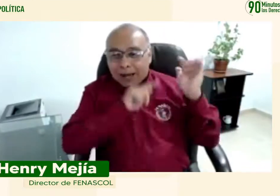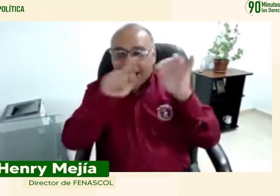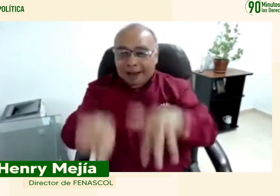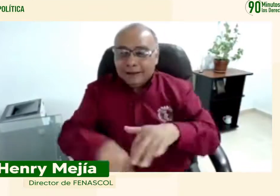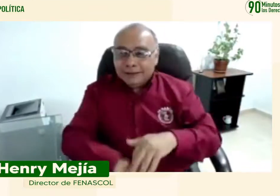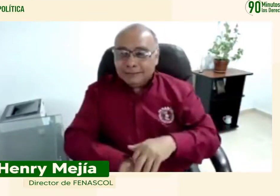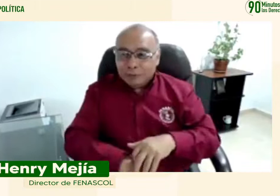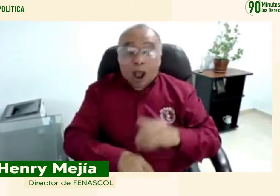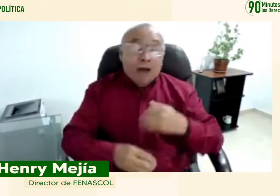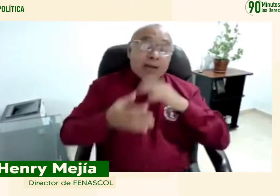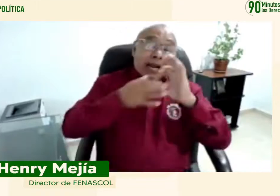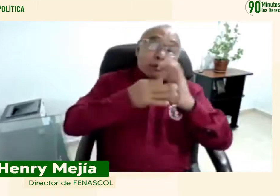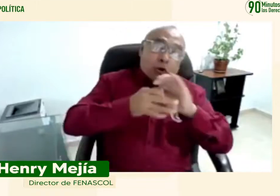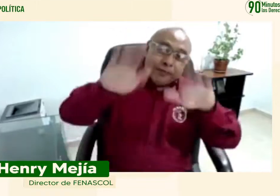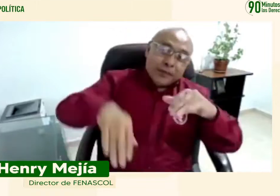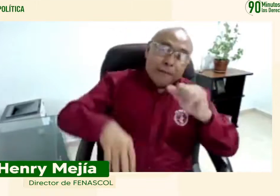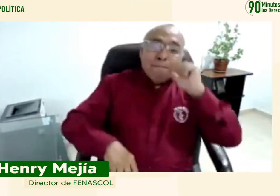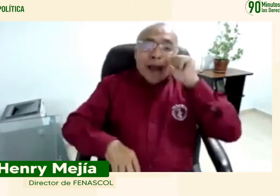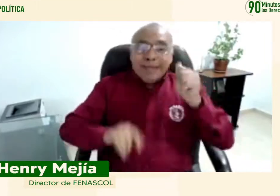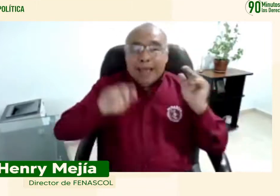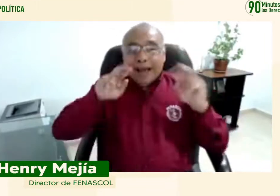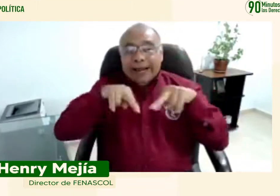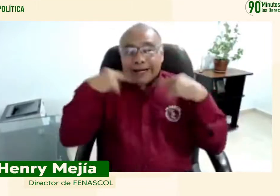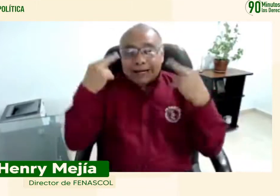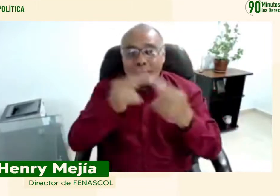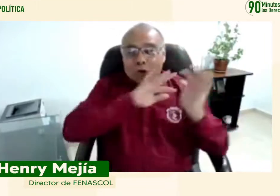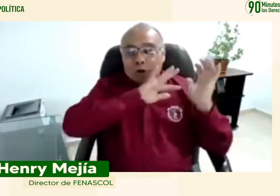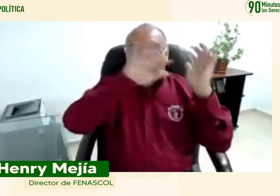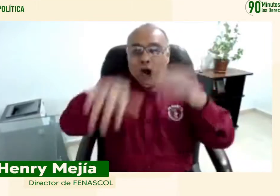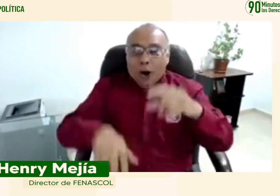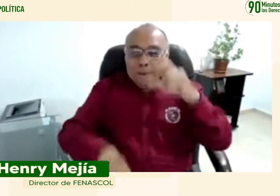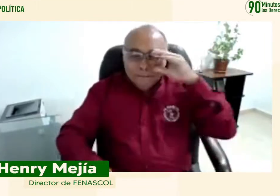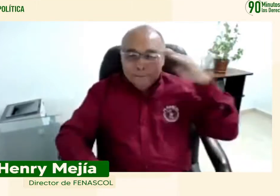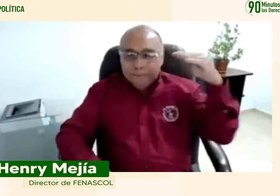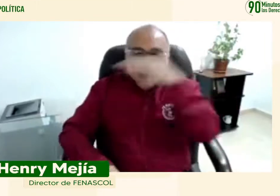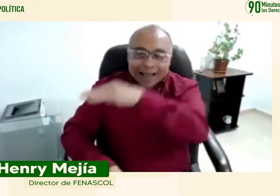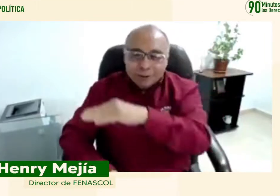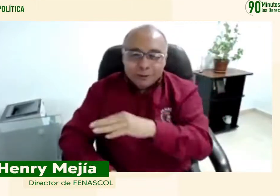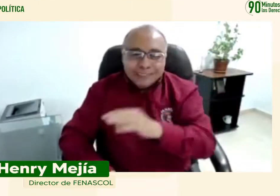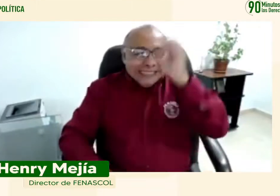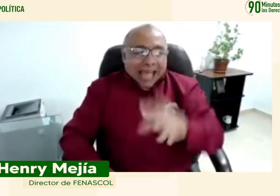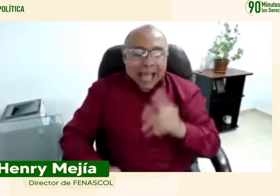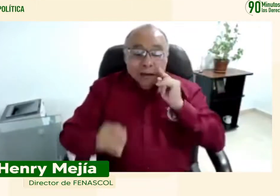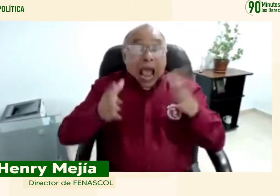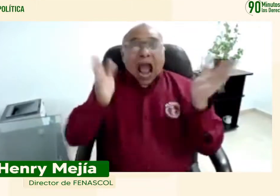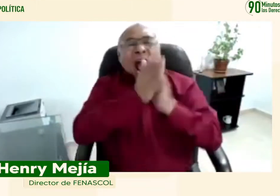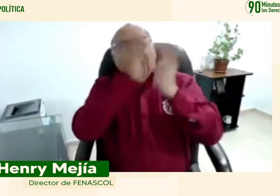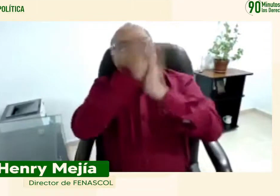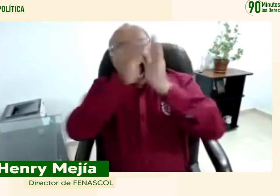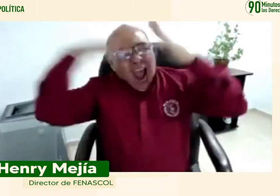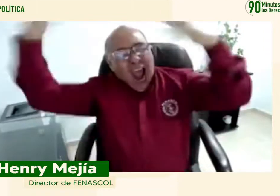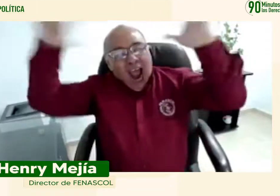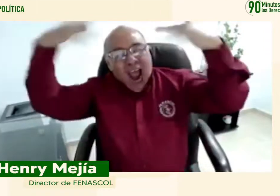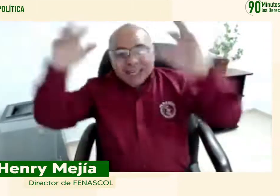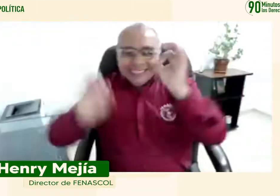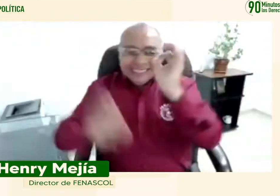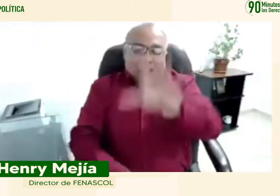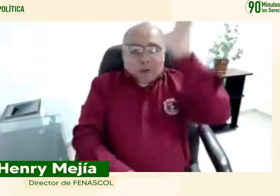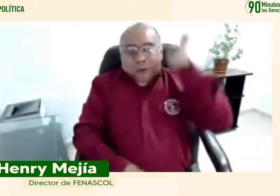pero mañana nos encontramos en una reunión entonces nosotros desde penas soldamos la información vamos a encontrarnos con petro y muchos habrían aplaudido